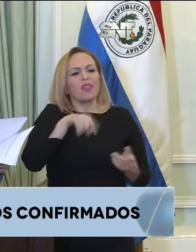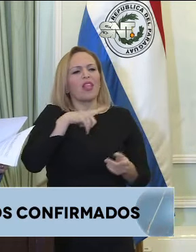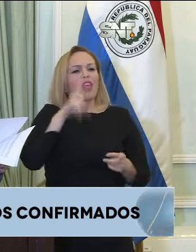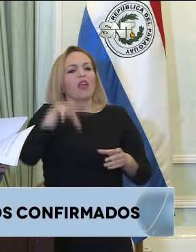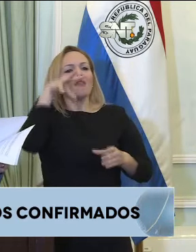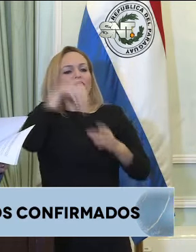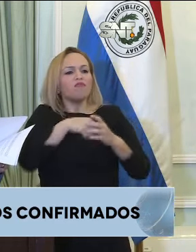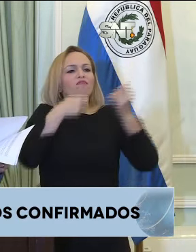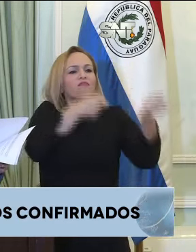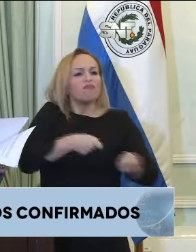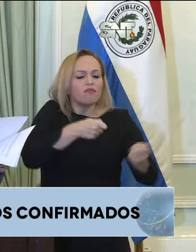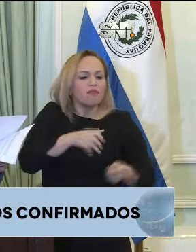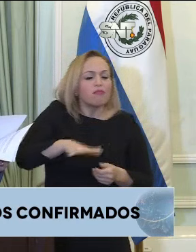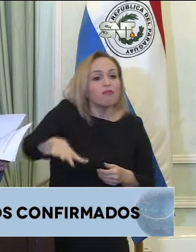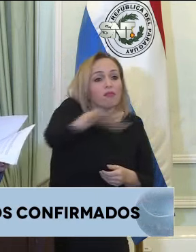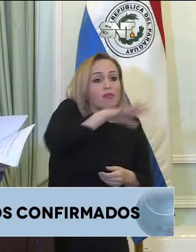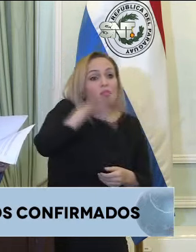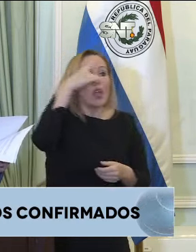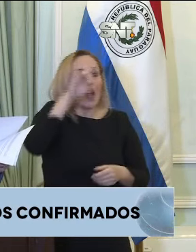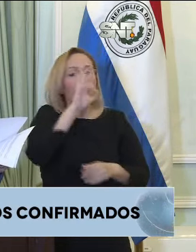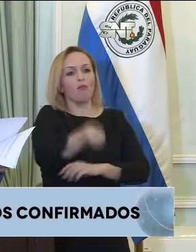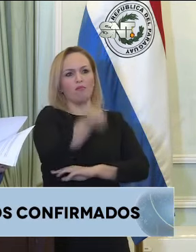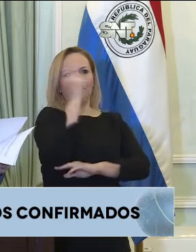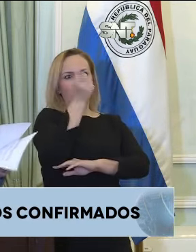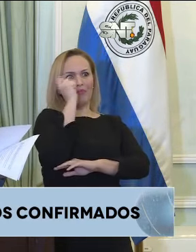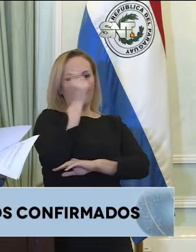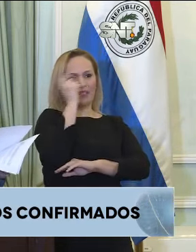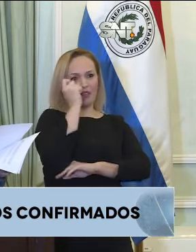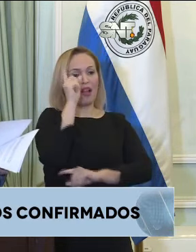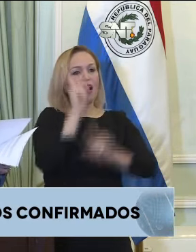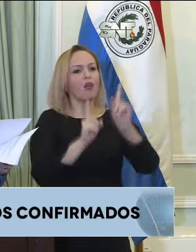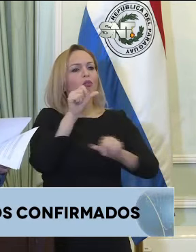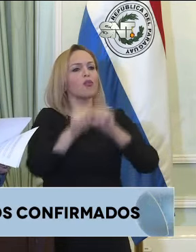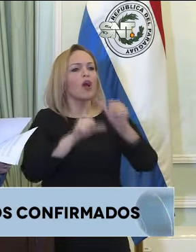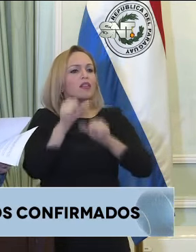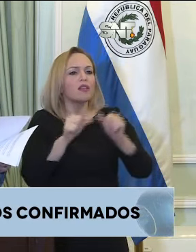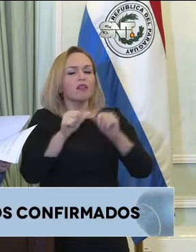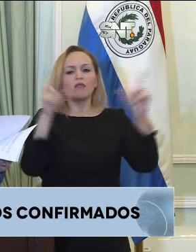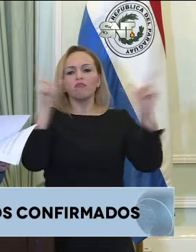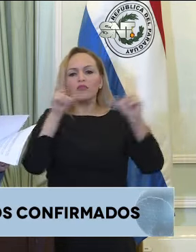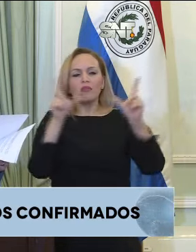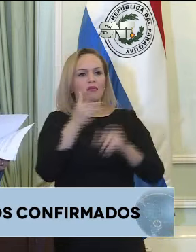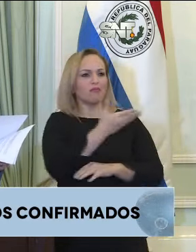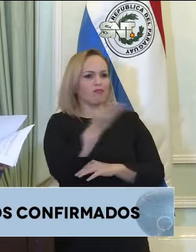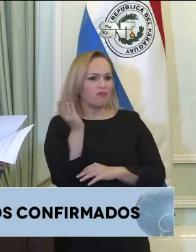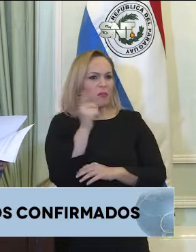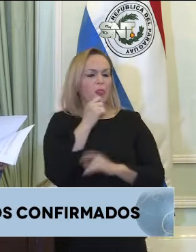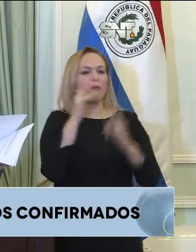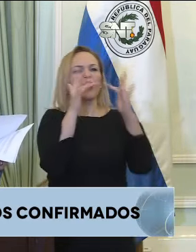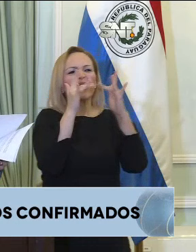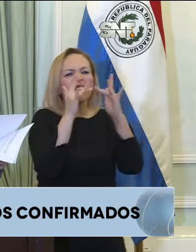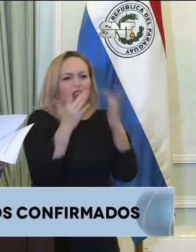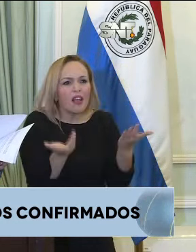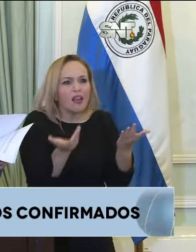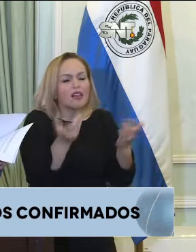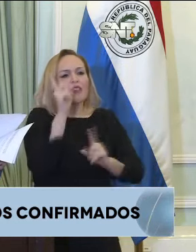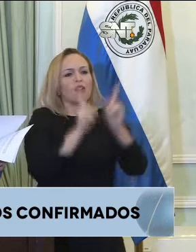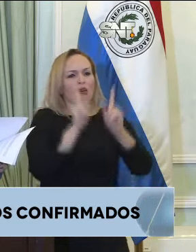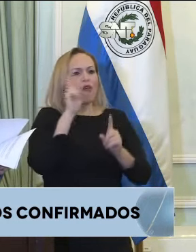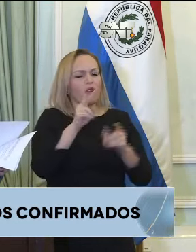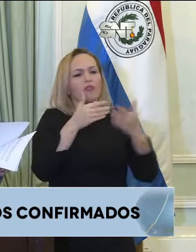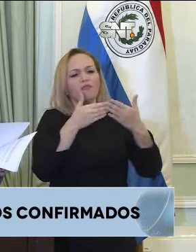agropecuaria, avícola y de pesca, actividades de telecomunicaciones, internet, fija y